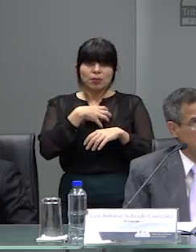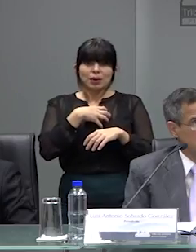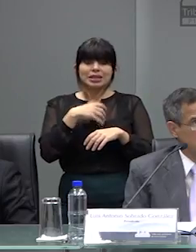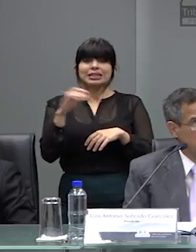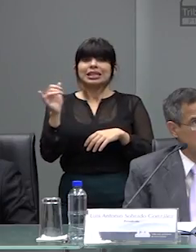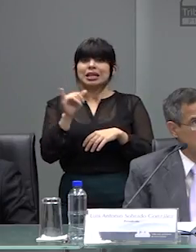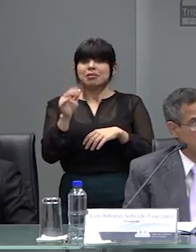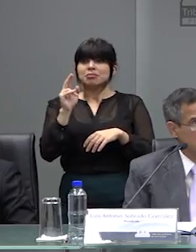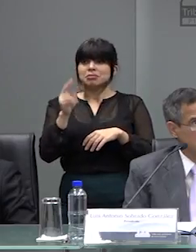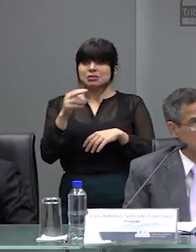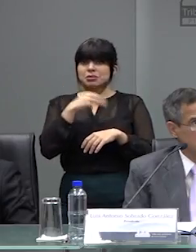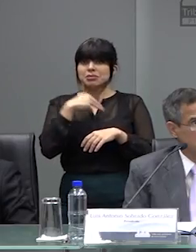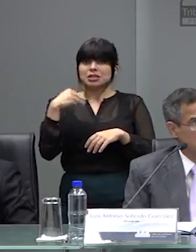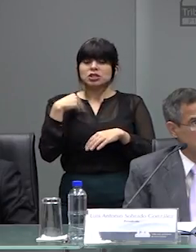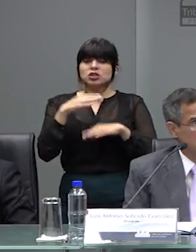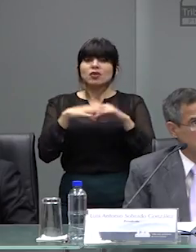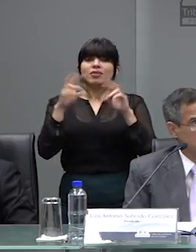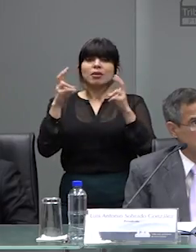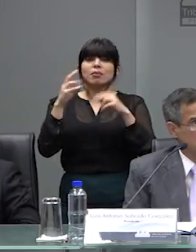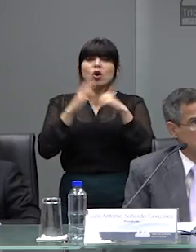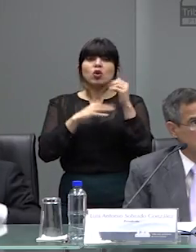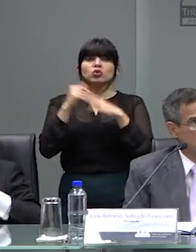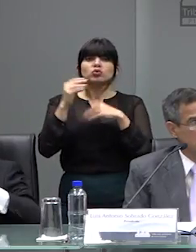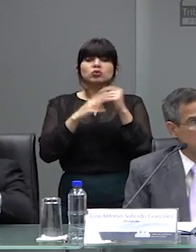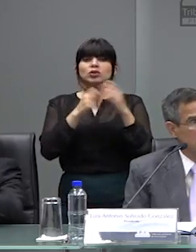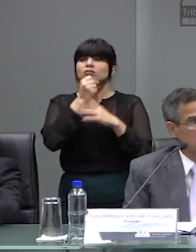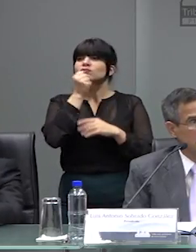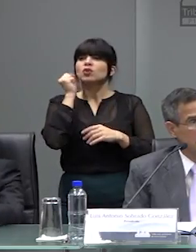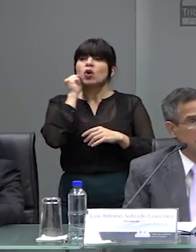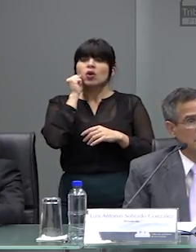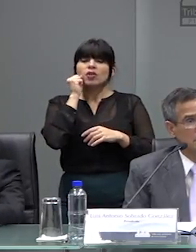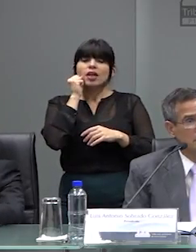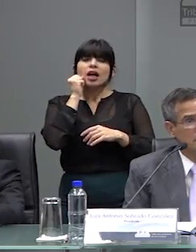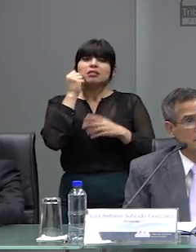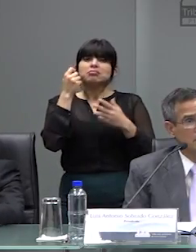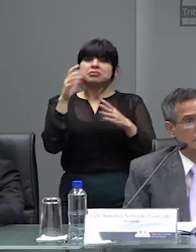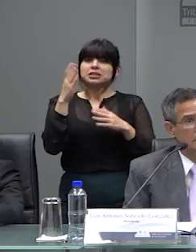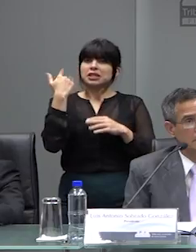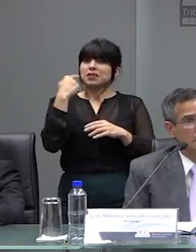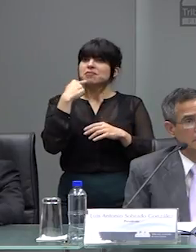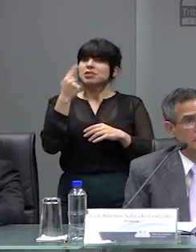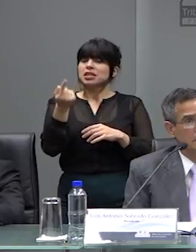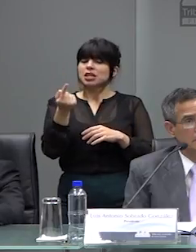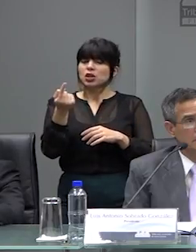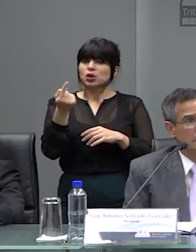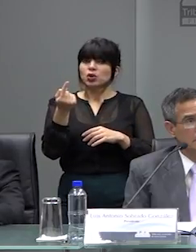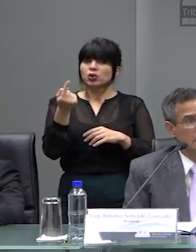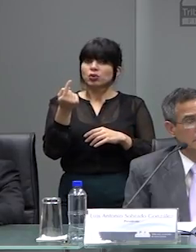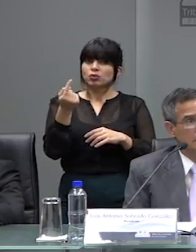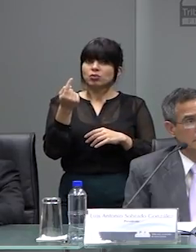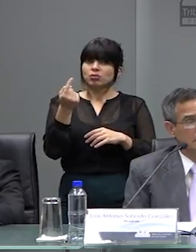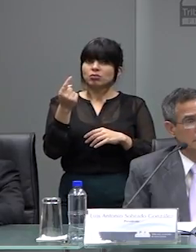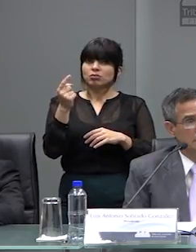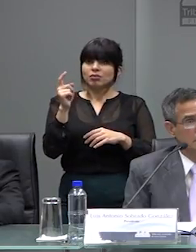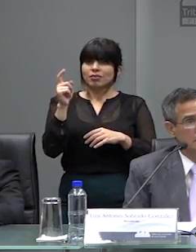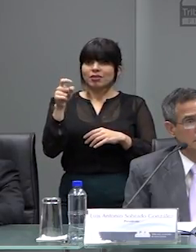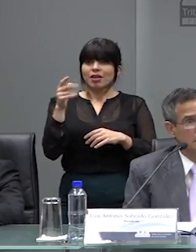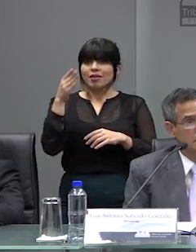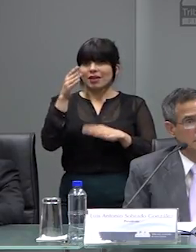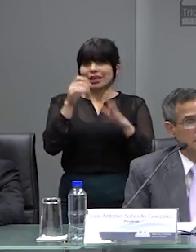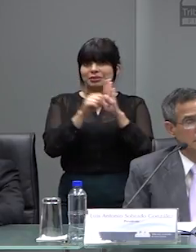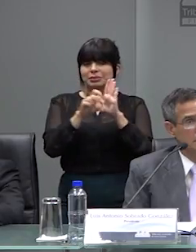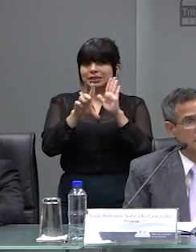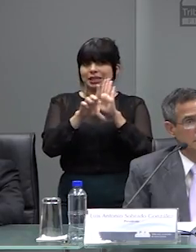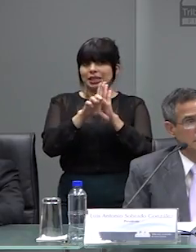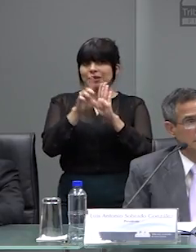ese mismo ministerio lo referente al tema de la construcción de la soda, que inclusive ya se mencionó, tendría que ir a la Asamblea Legislativa